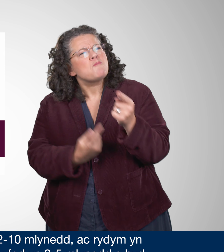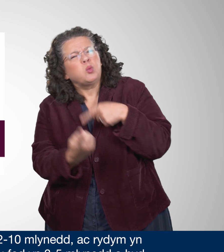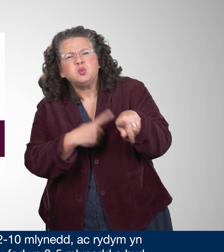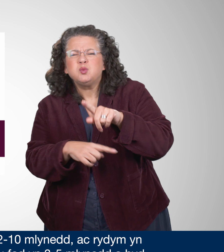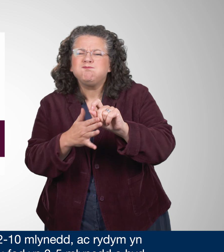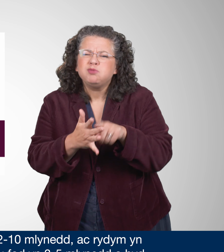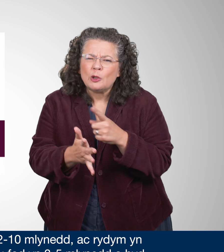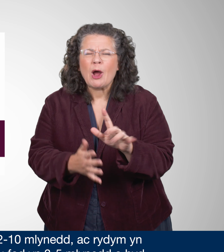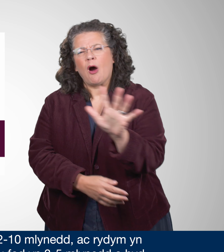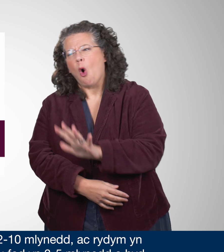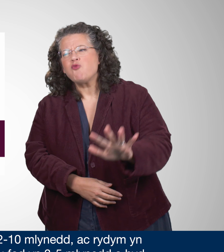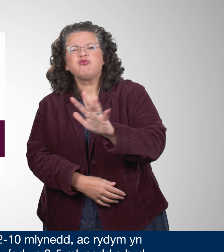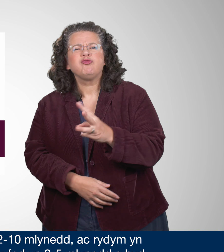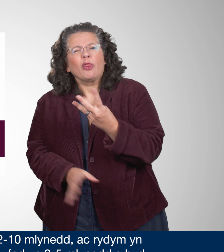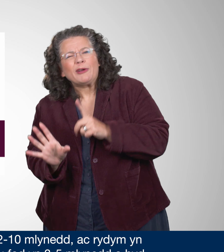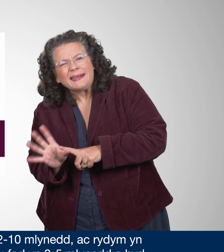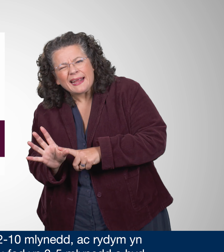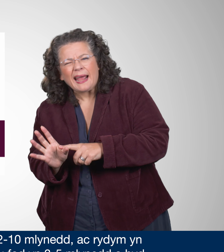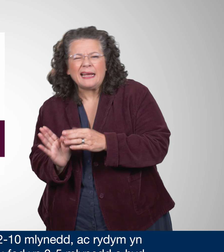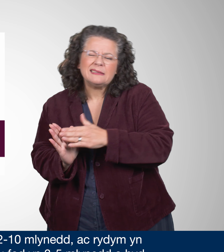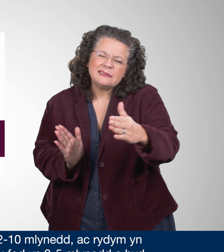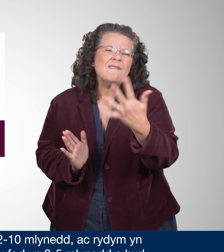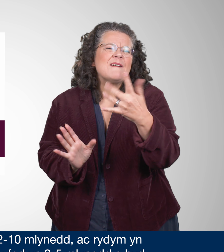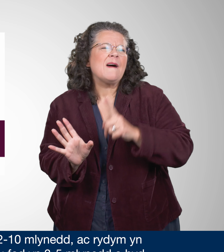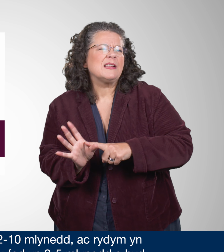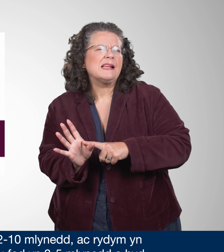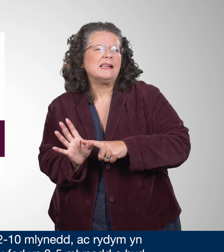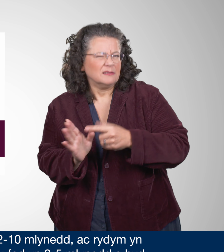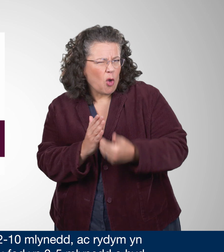rhwng 2 a 5 mlynedd o hyd.